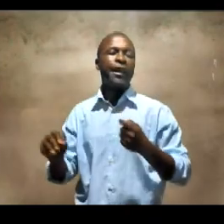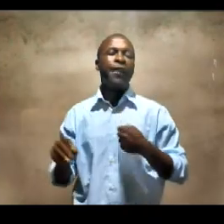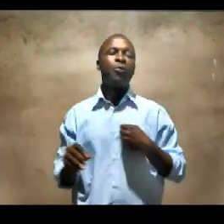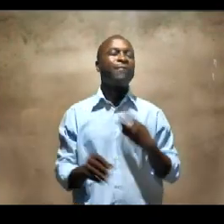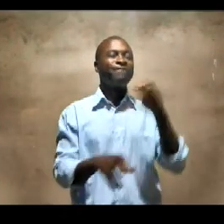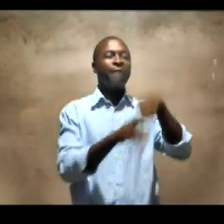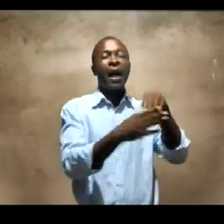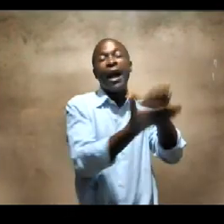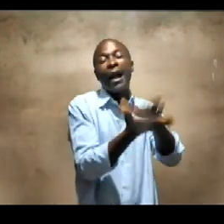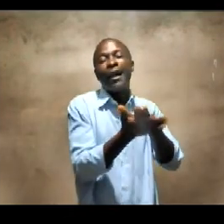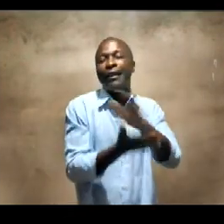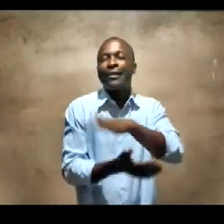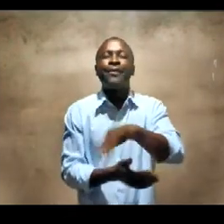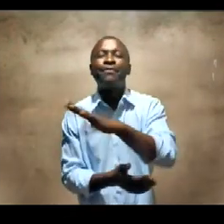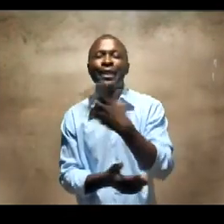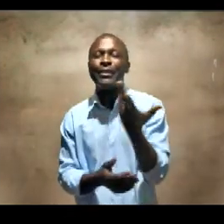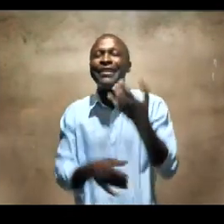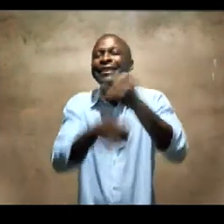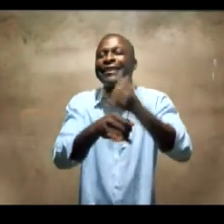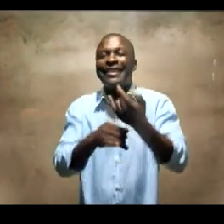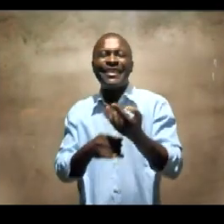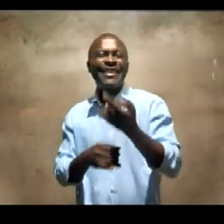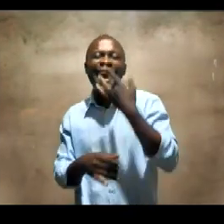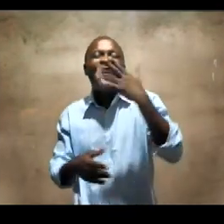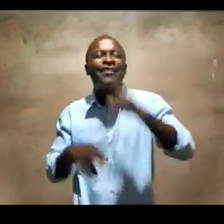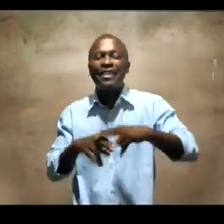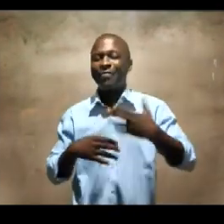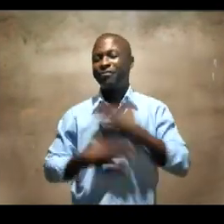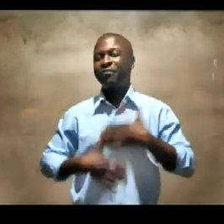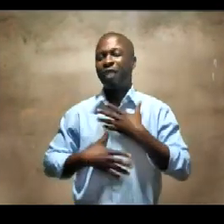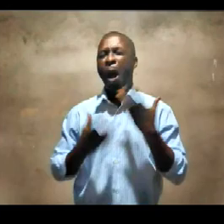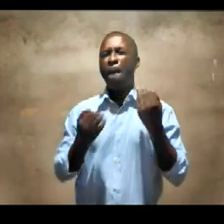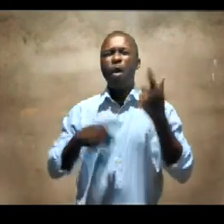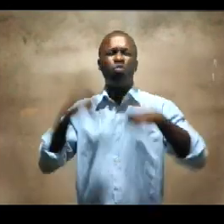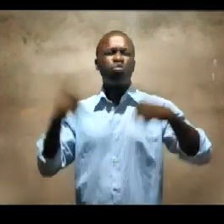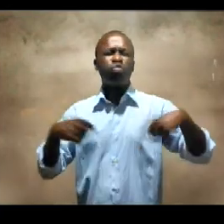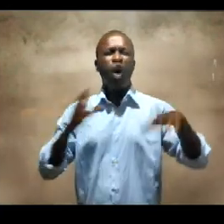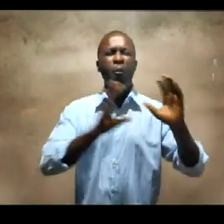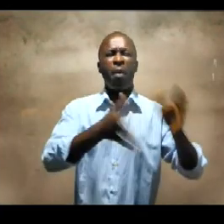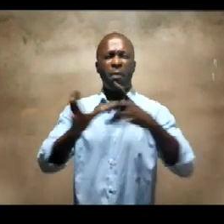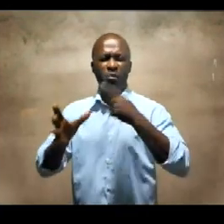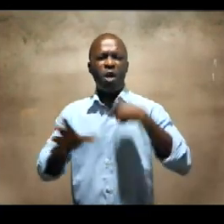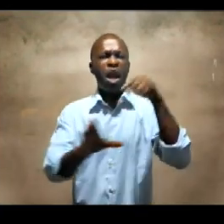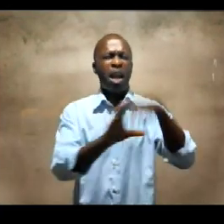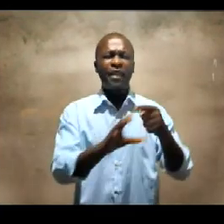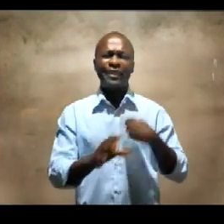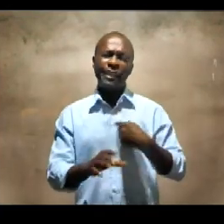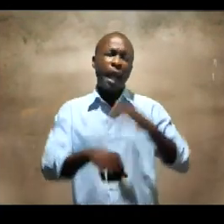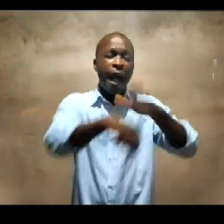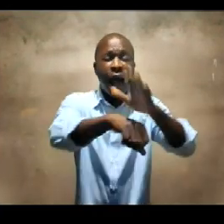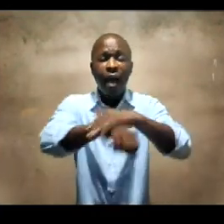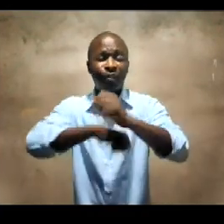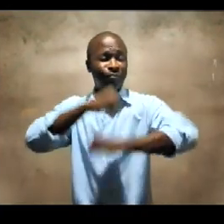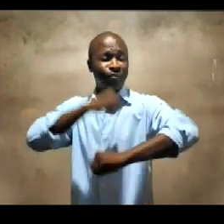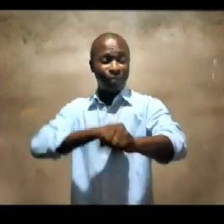J'interviens beaucoup dans les écoles, dans les entreprises, dans les centres de loisirs, au sein de différentes structures pour sensibiliser